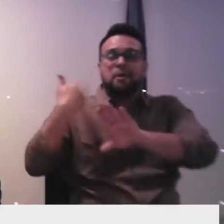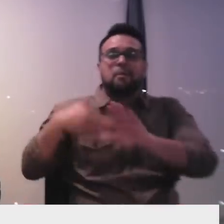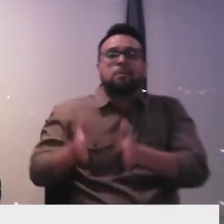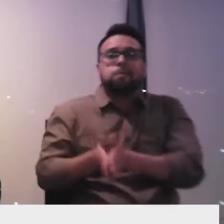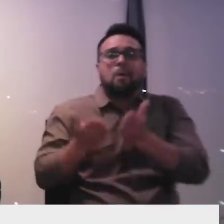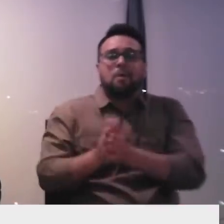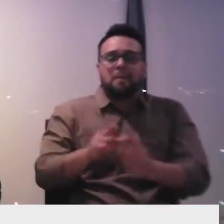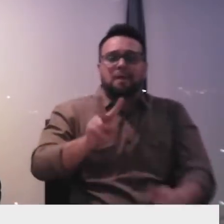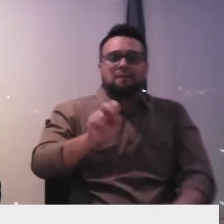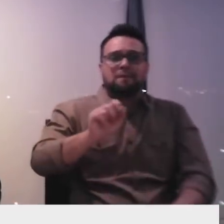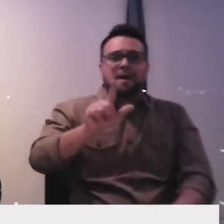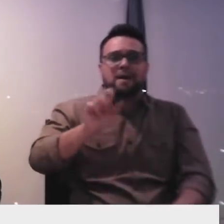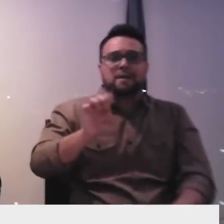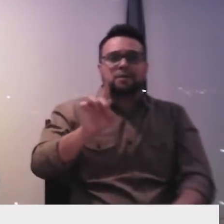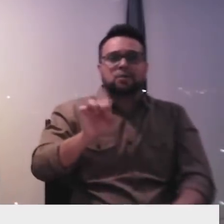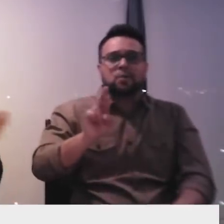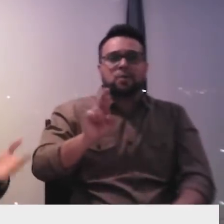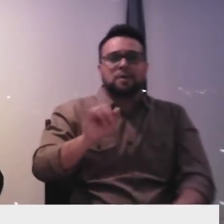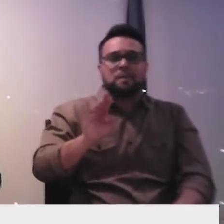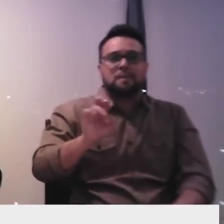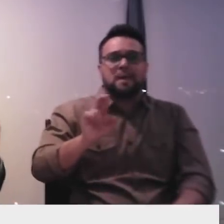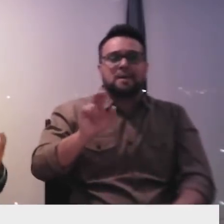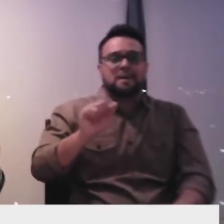São Paulo. Quando tinha